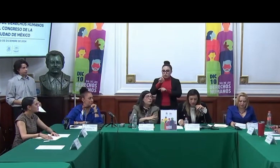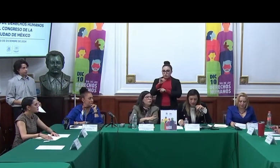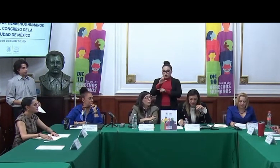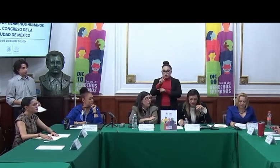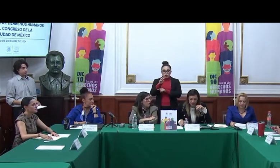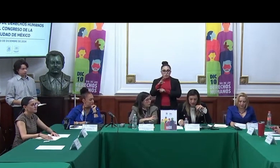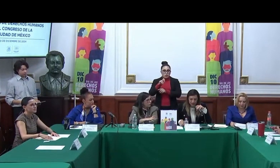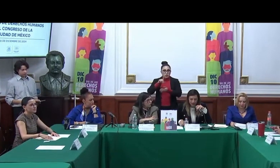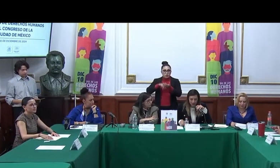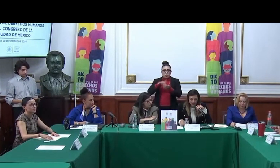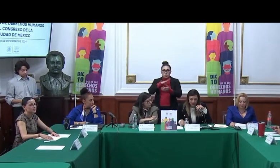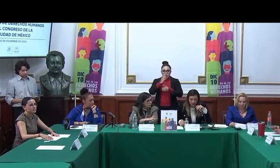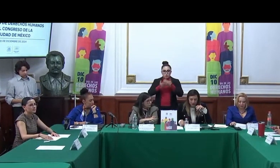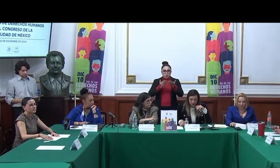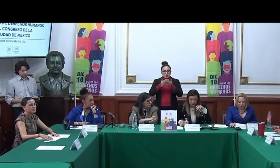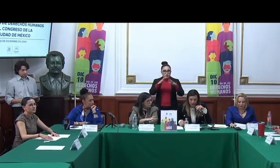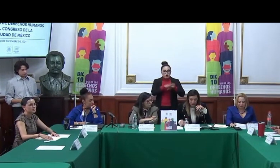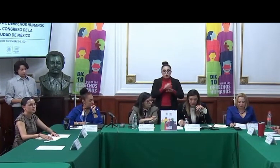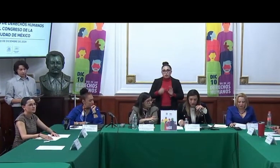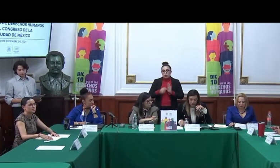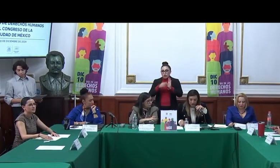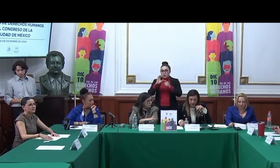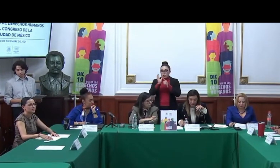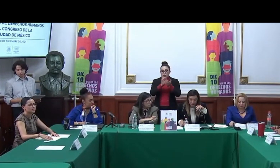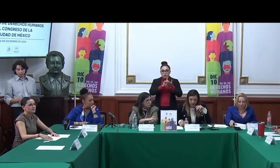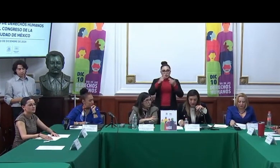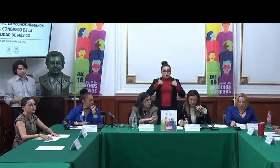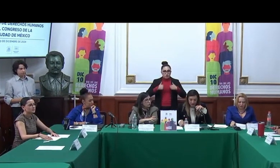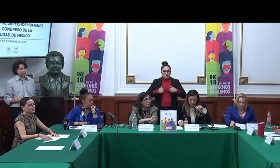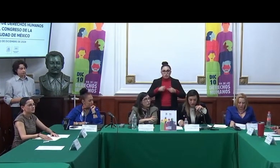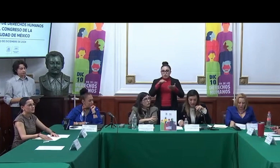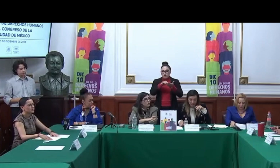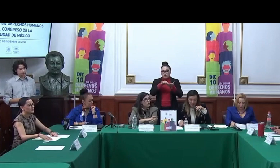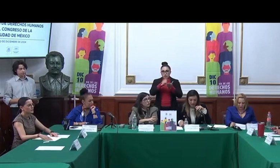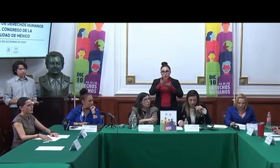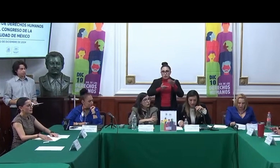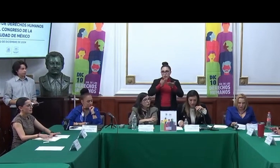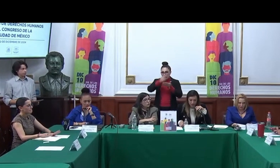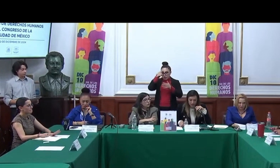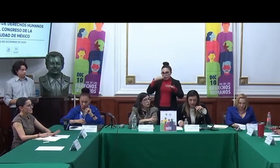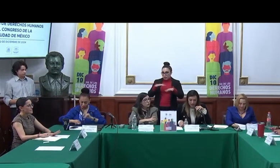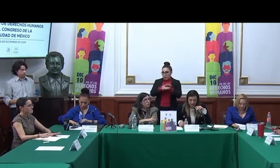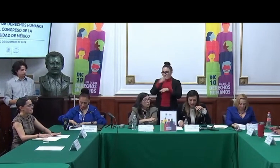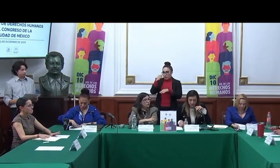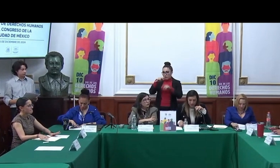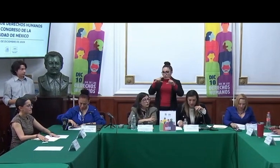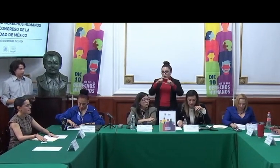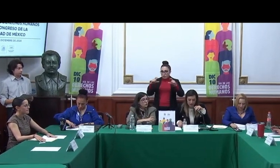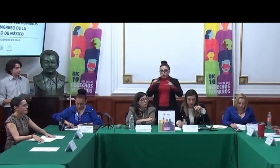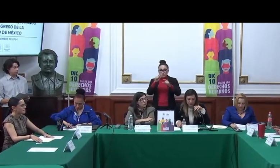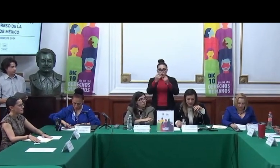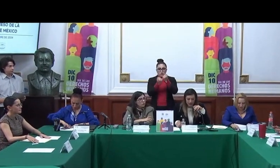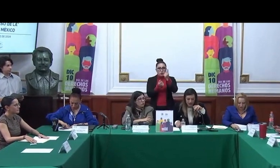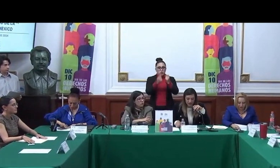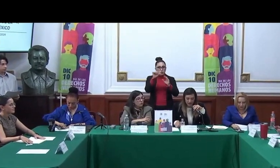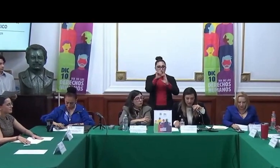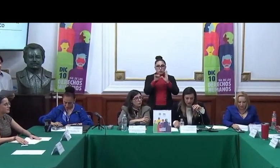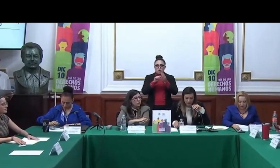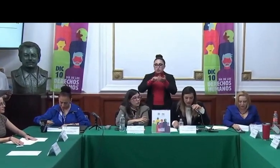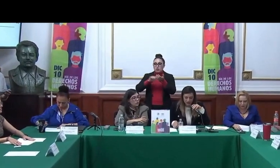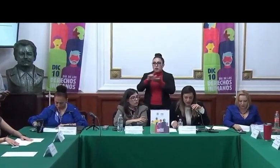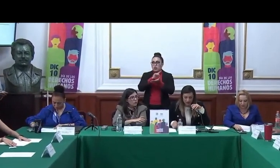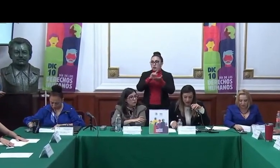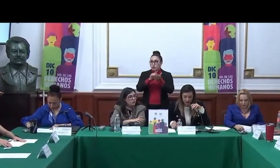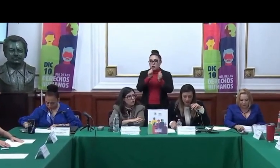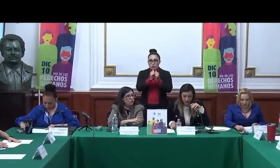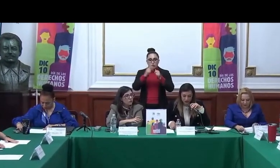con modificaciones que presenta la Comisión de Derechos Humanos, con proyecto de decreto por el que se reforma la denominación y diversas disposiciones de la Ley de